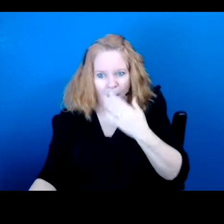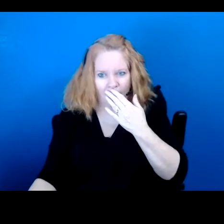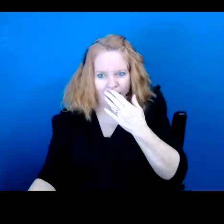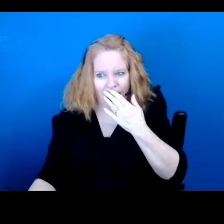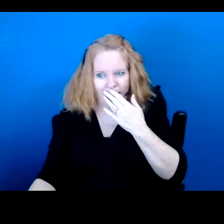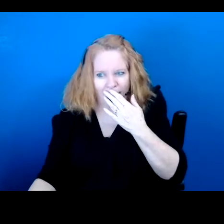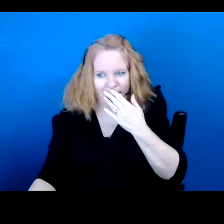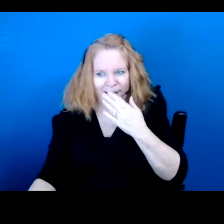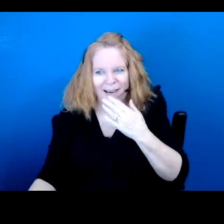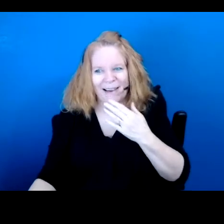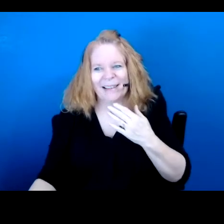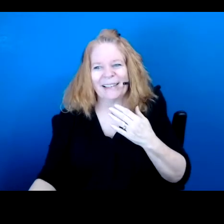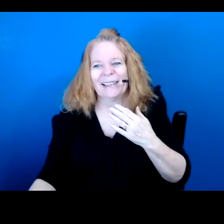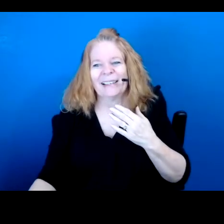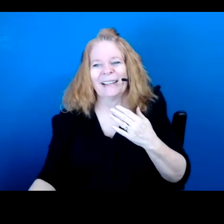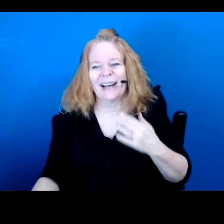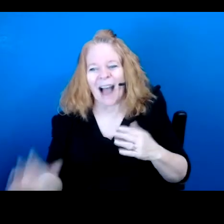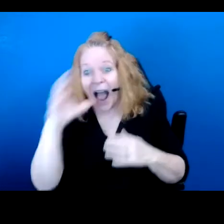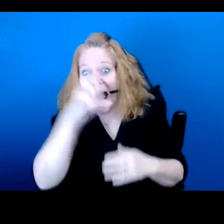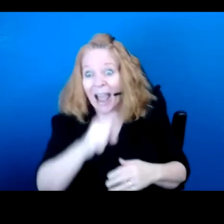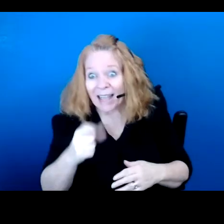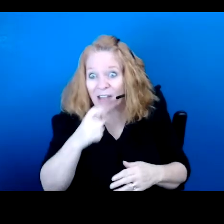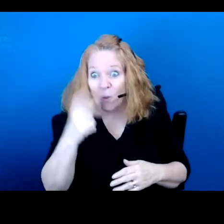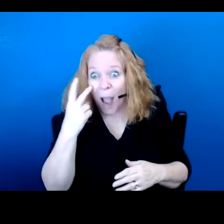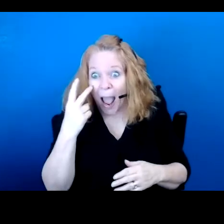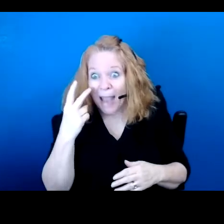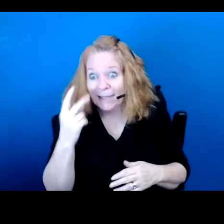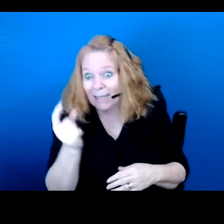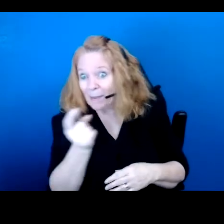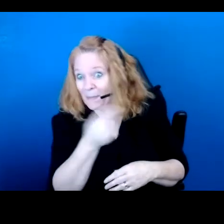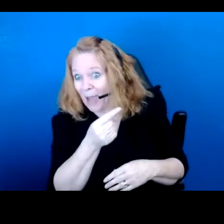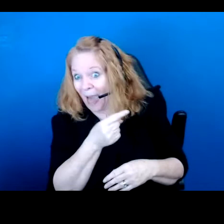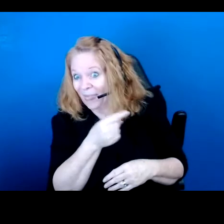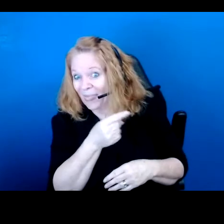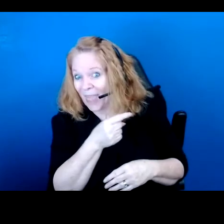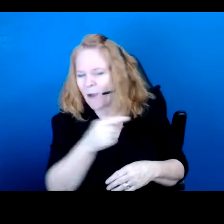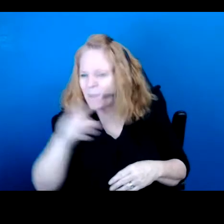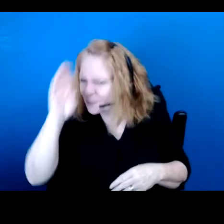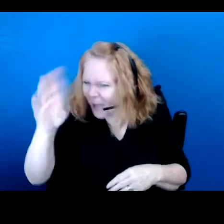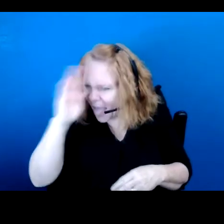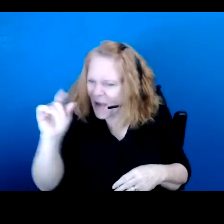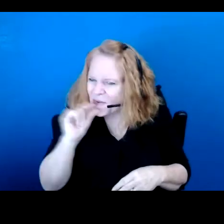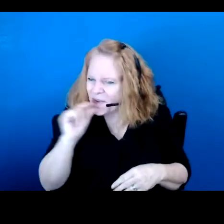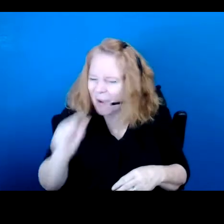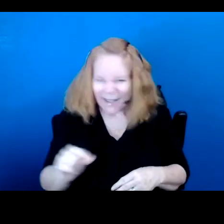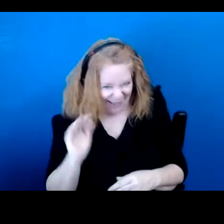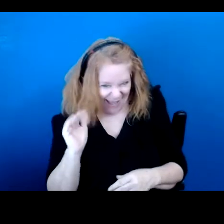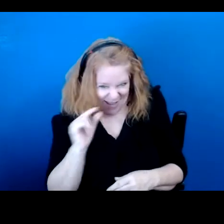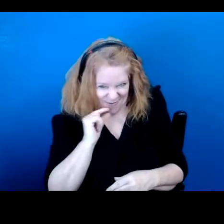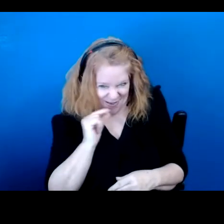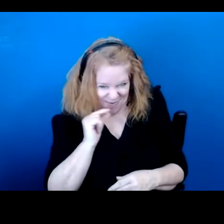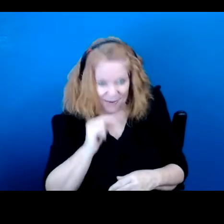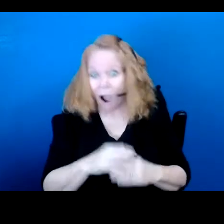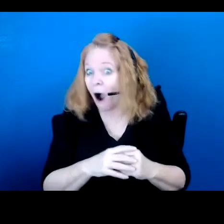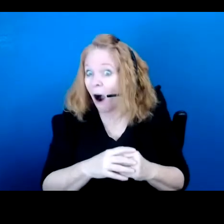ay no a quien veo o la cuenta